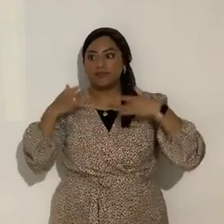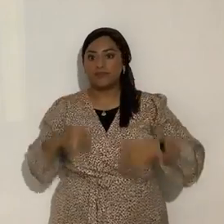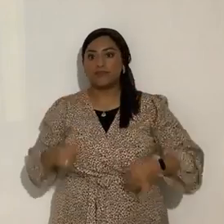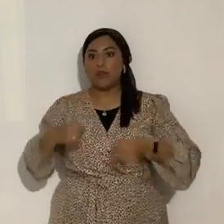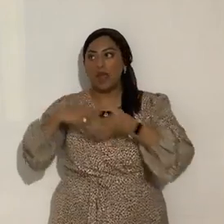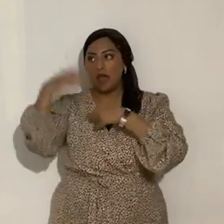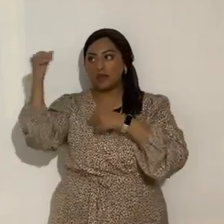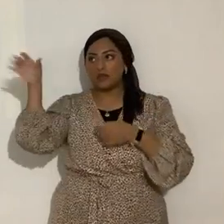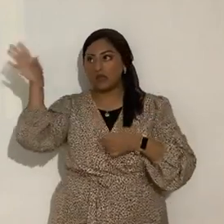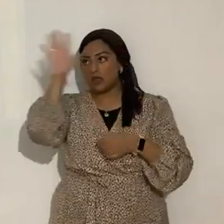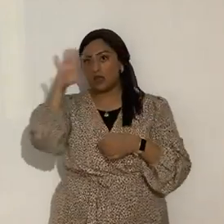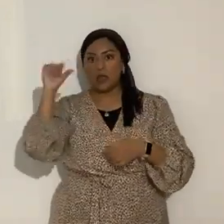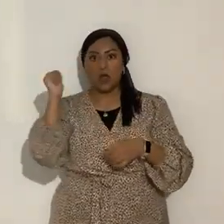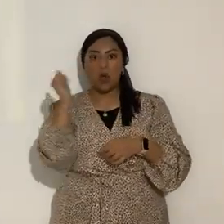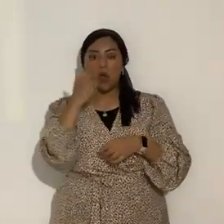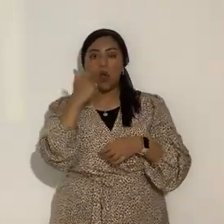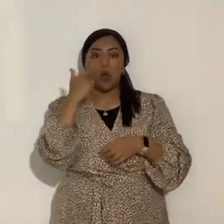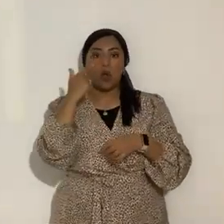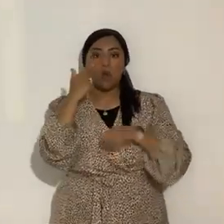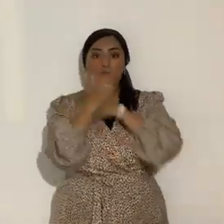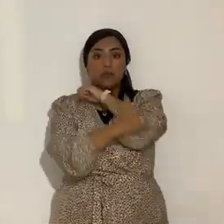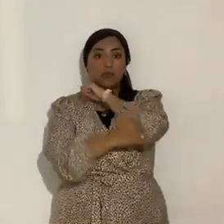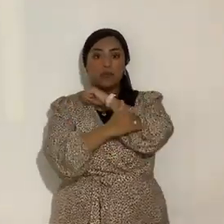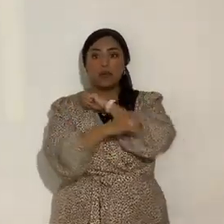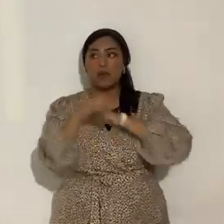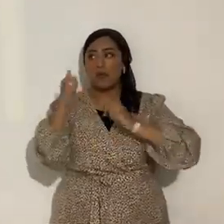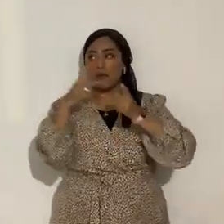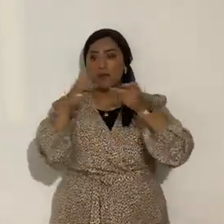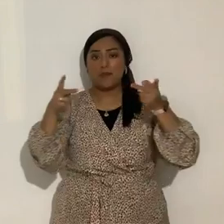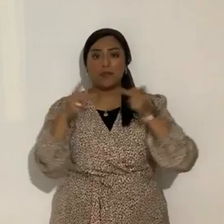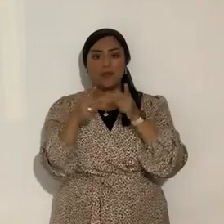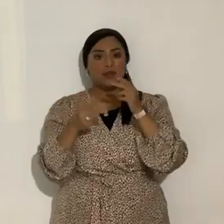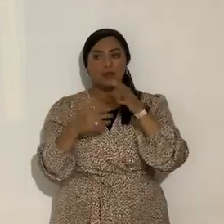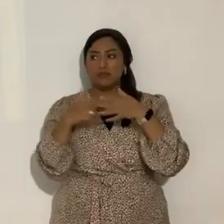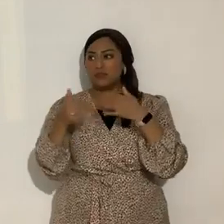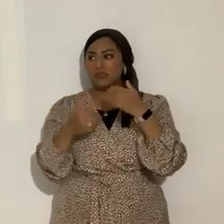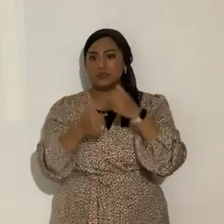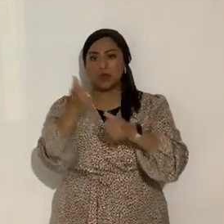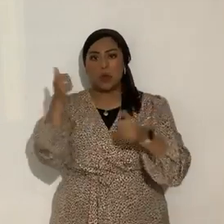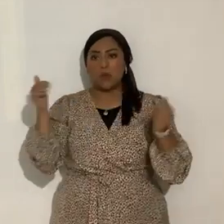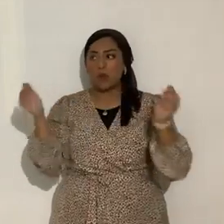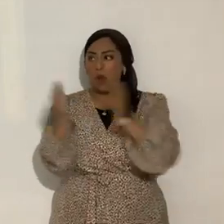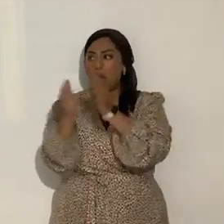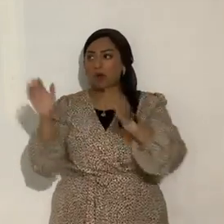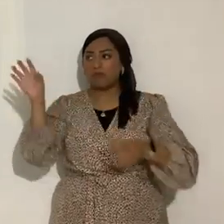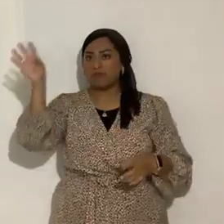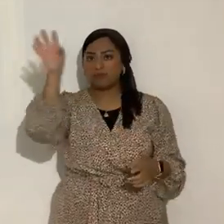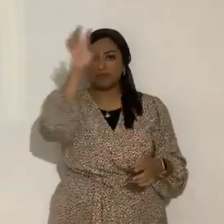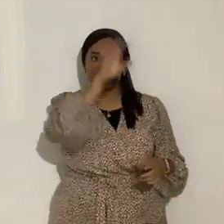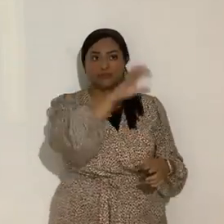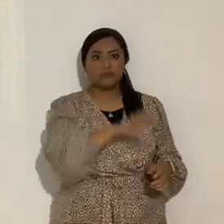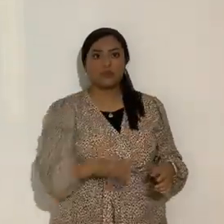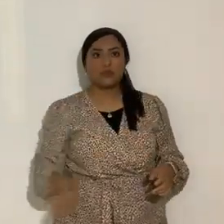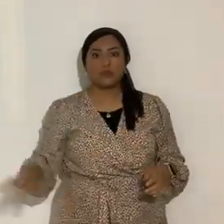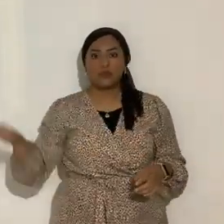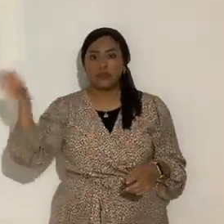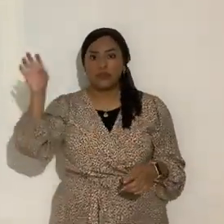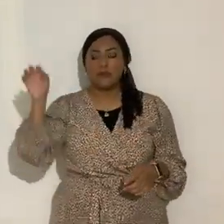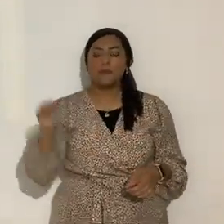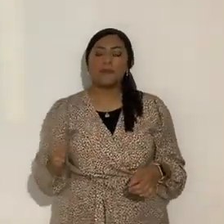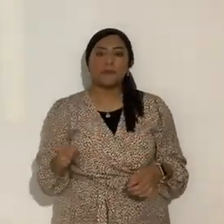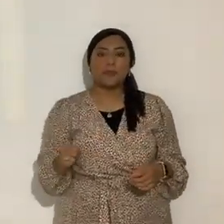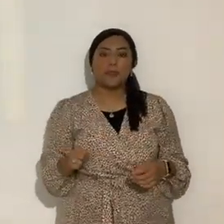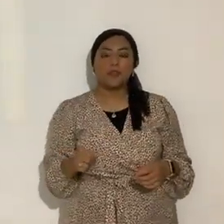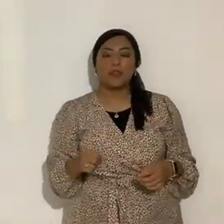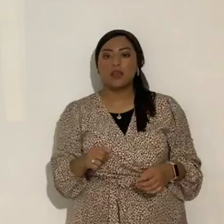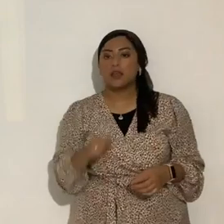calle, en todos los países y en todas las ciudades y en todas las poblaciones más pequeñas del mundo que te puedas imaginar. Entonces,